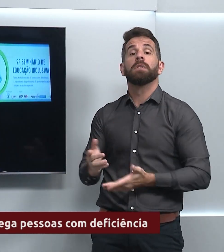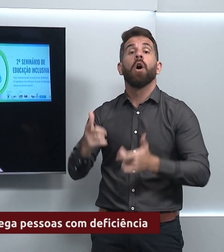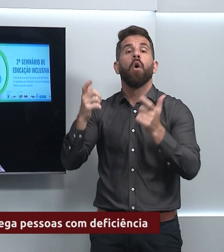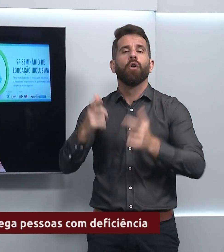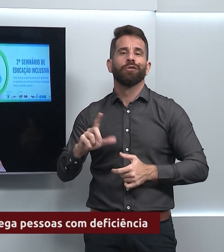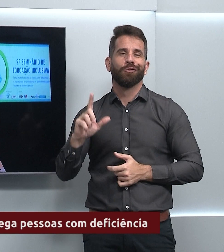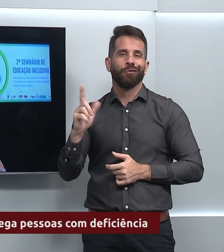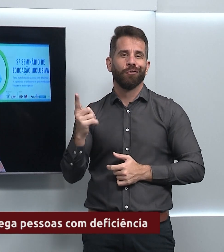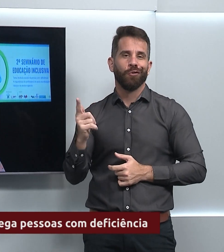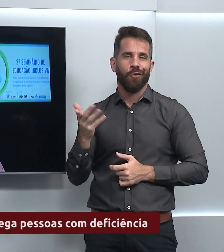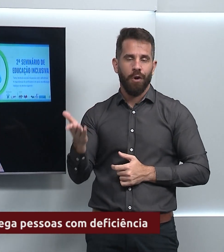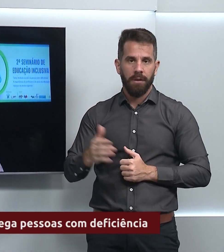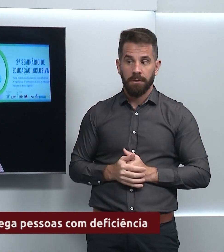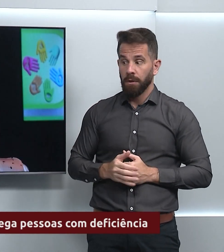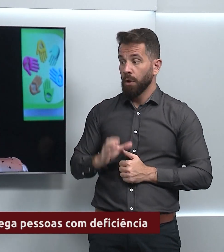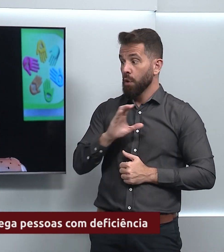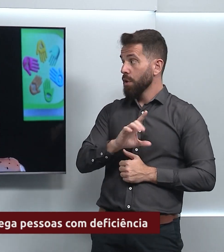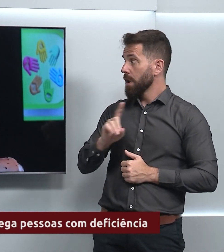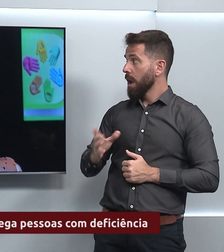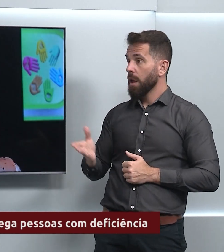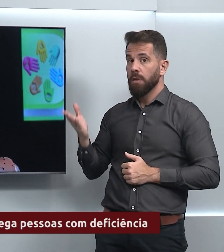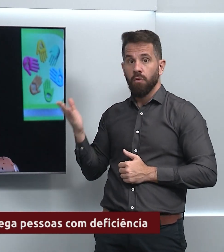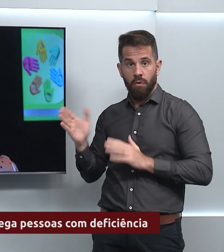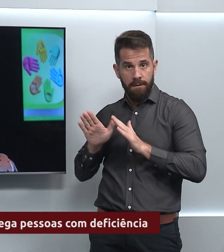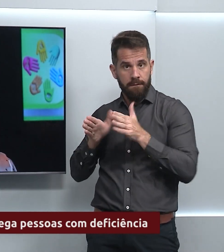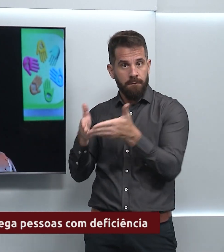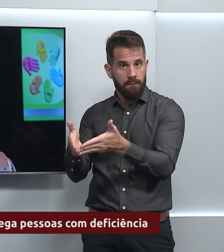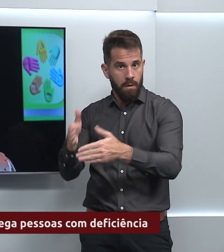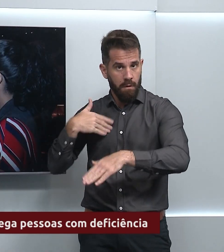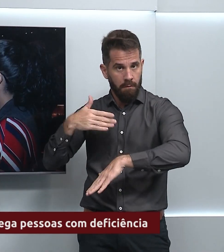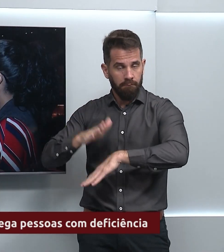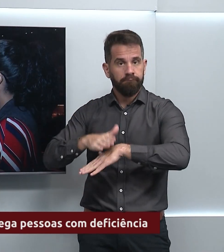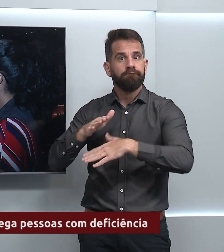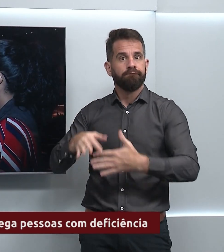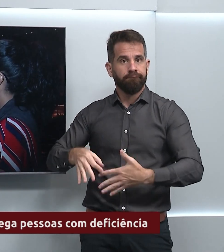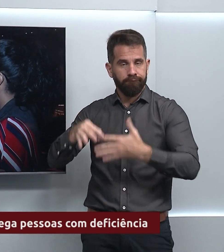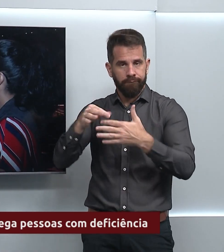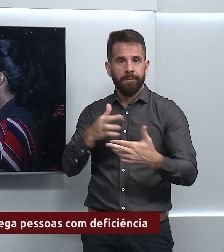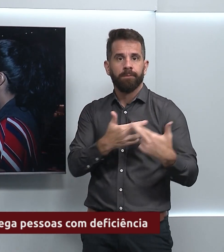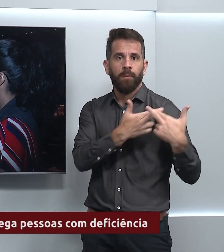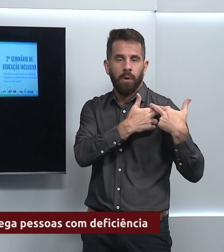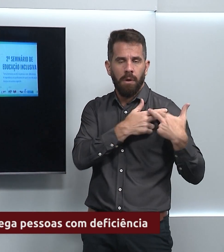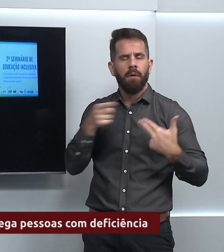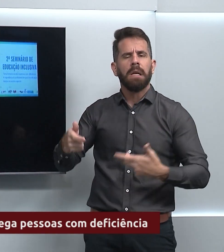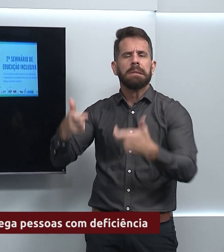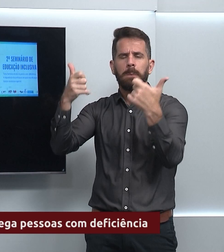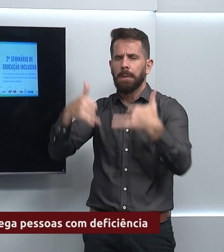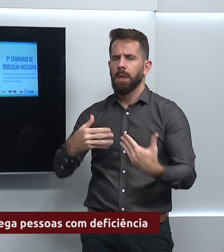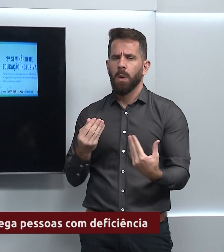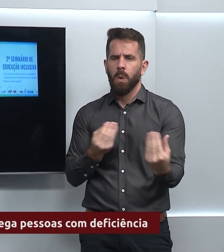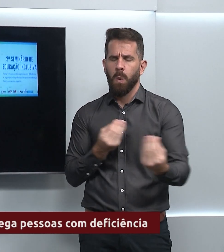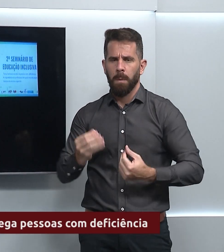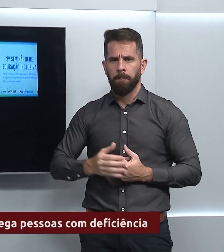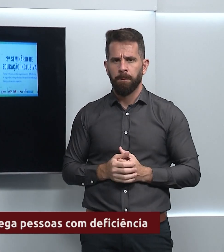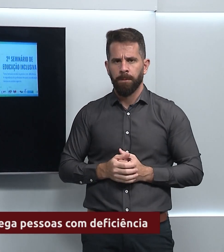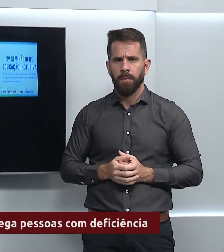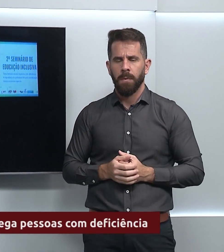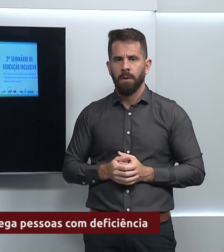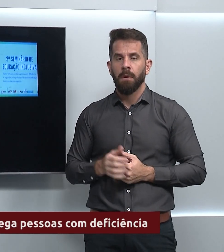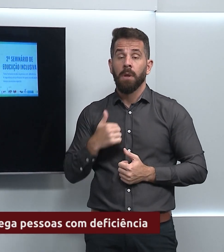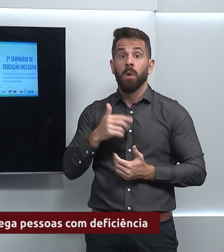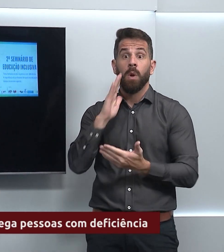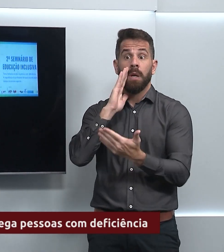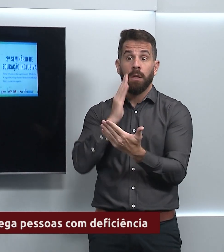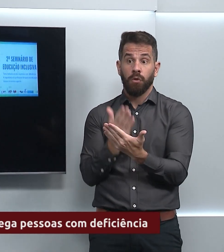A coordenadora do Fórum, Elizabeth Campos, conta como está sendo esse processo. Eu acredito que a partir da formação